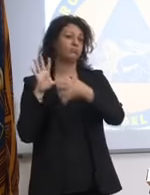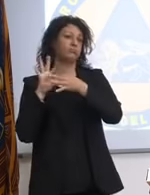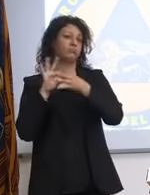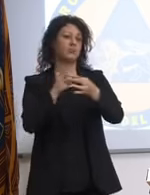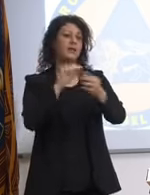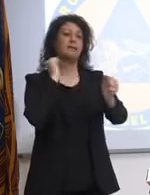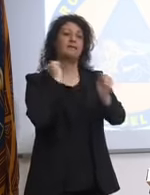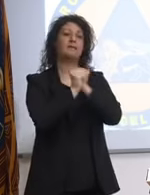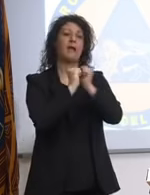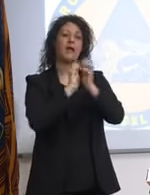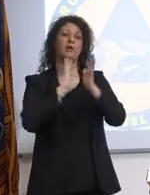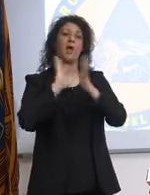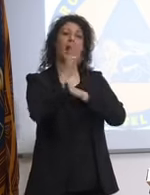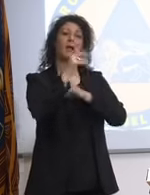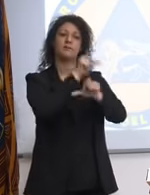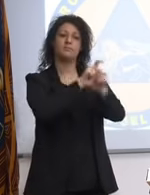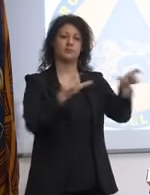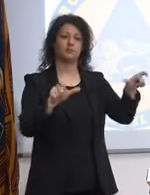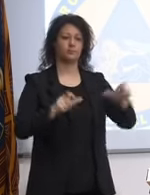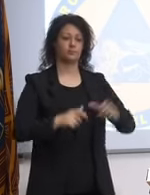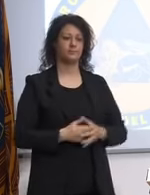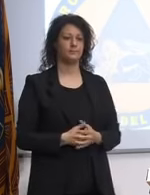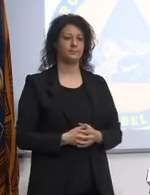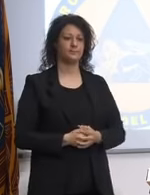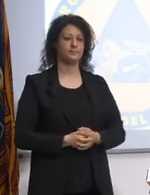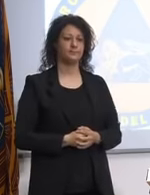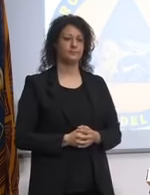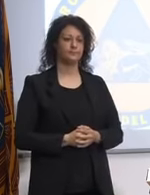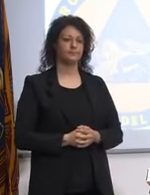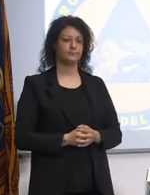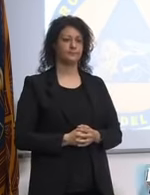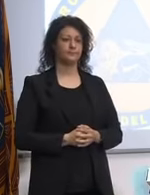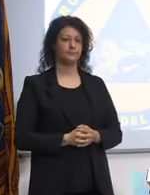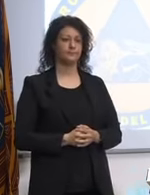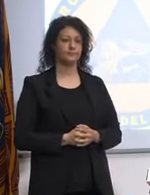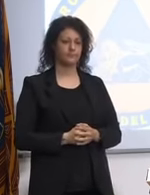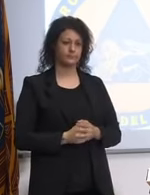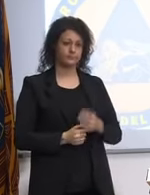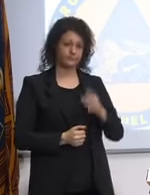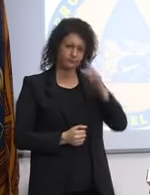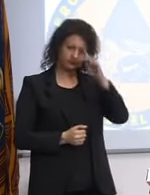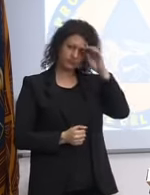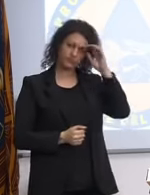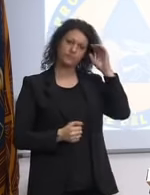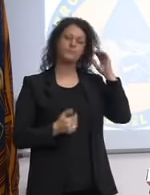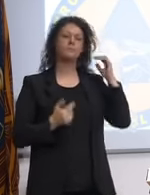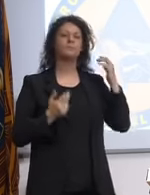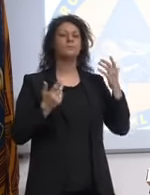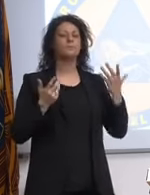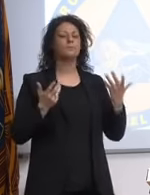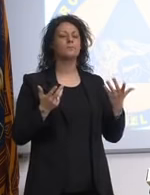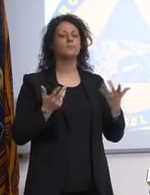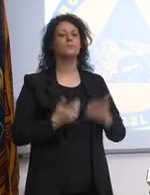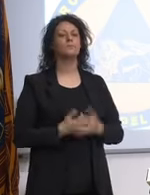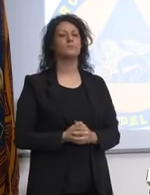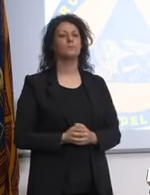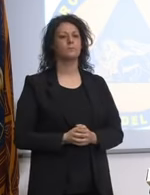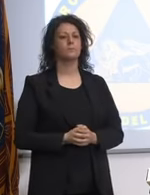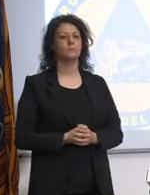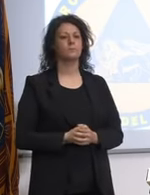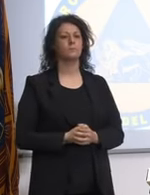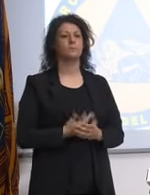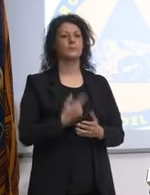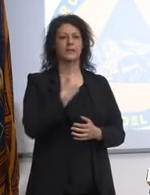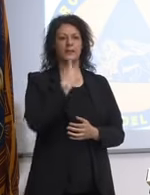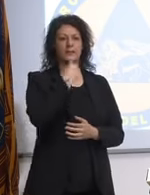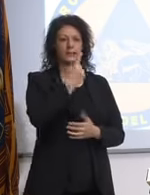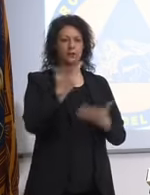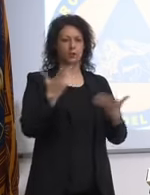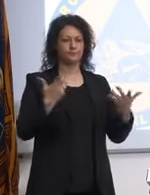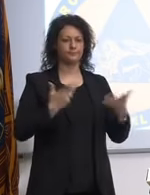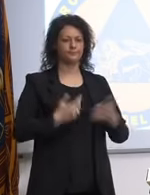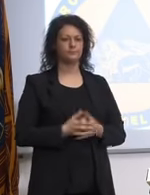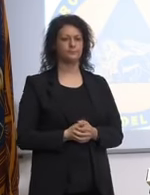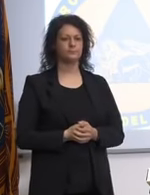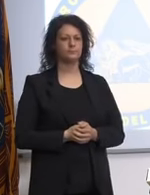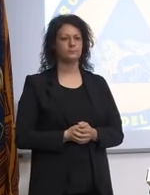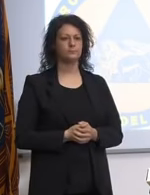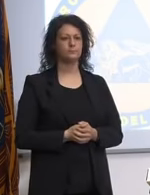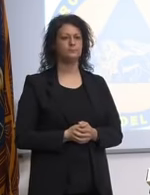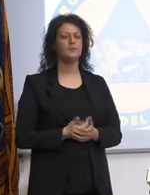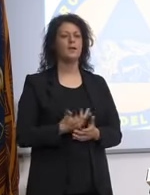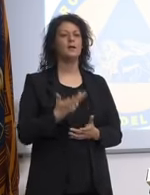Voglio dirvi, annunciarvi, che siamo addirittura d'arrivo, nel senso che noi abbiamo già deliberato l'aiuto per, anzi